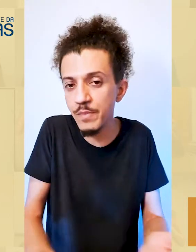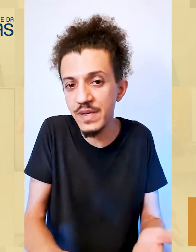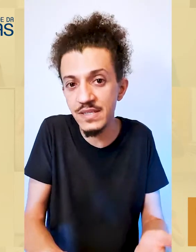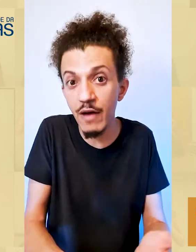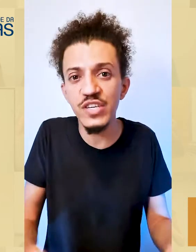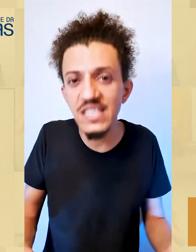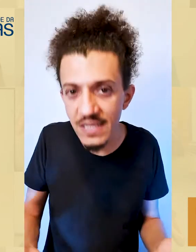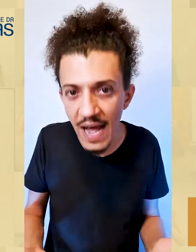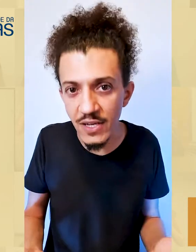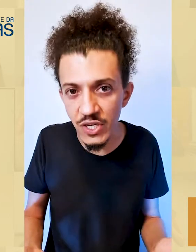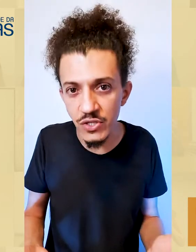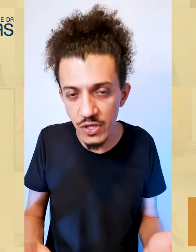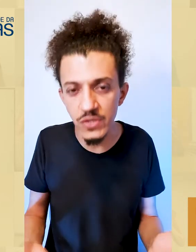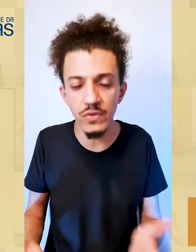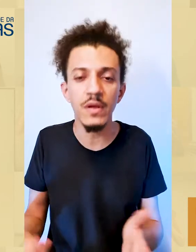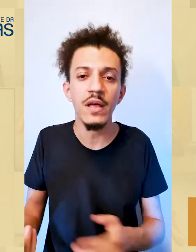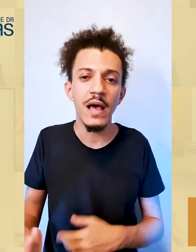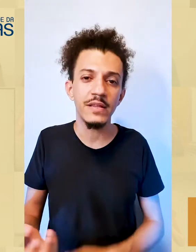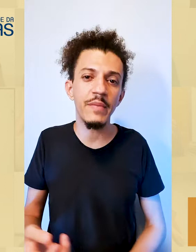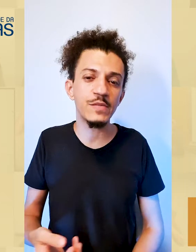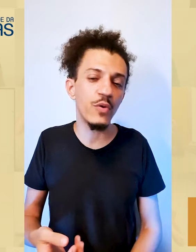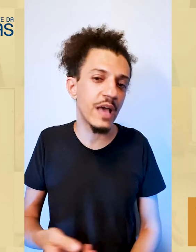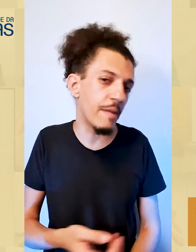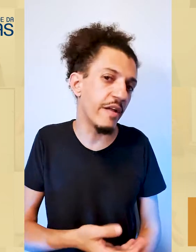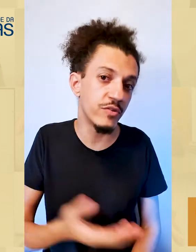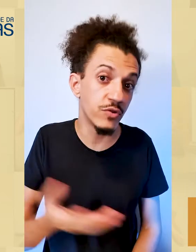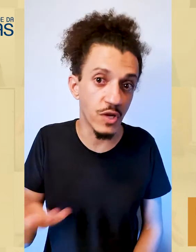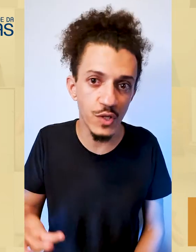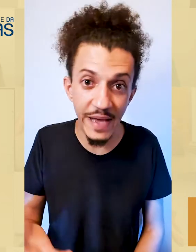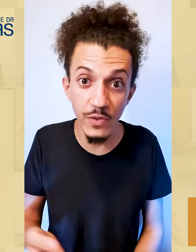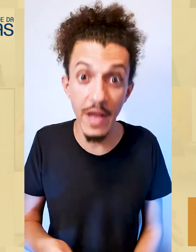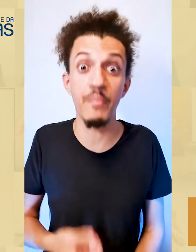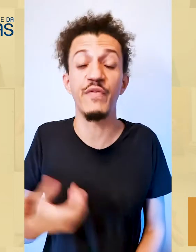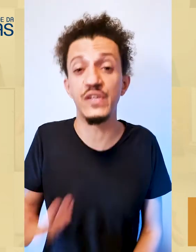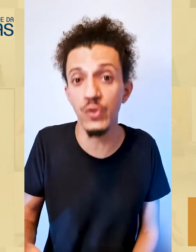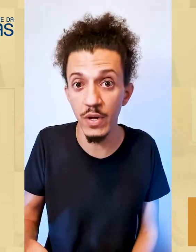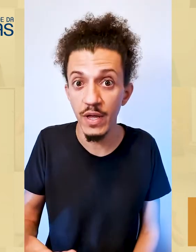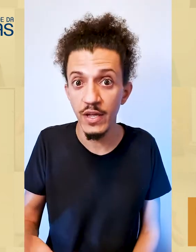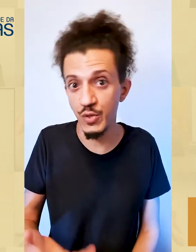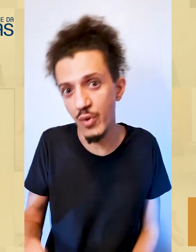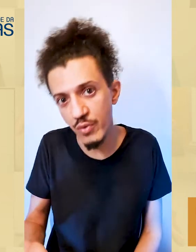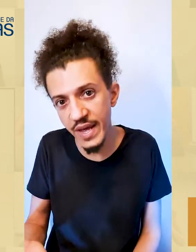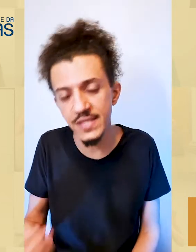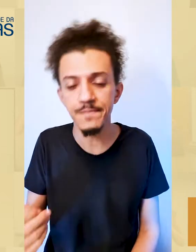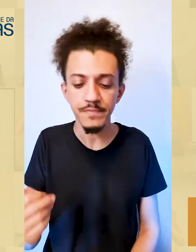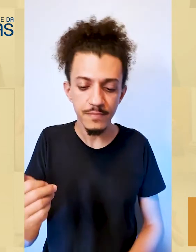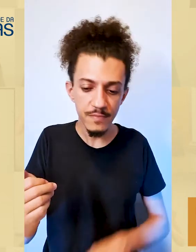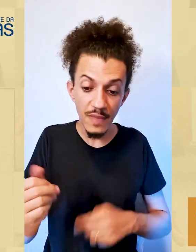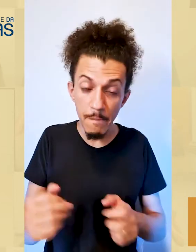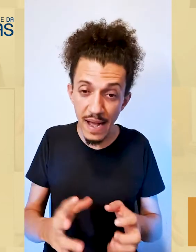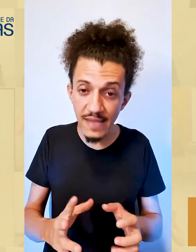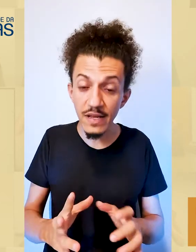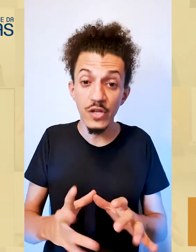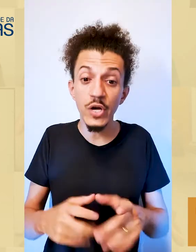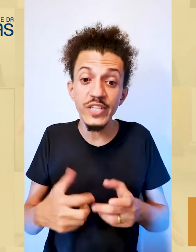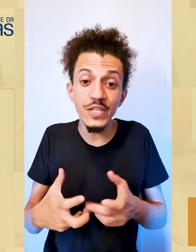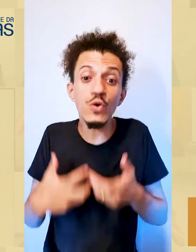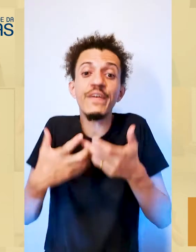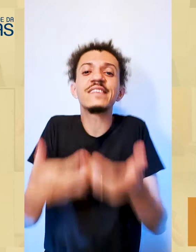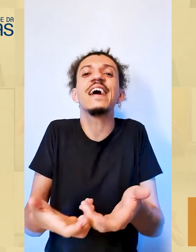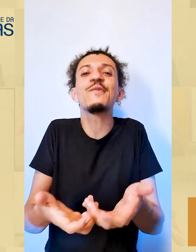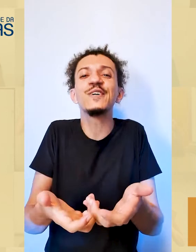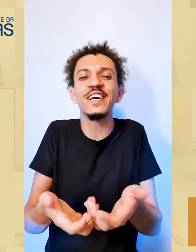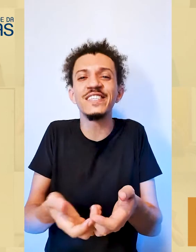pais não precisaram de ensinar a gente isso, até mesmo porque a maioria dos nossos pais não era professor de português. Mas só de